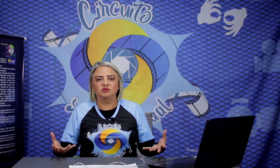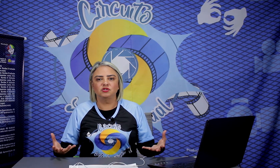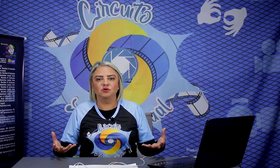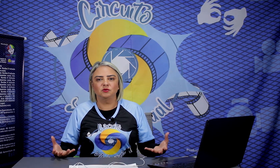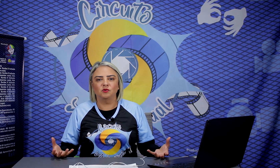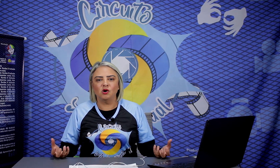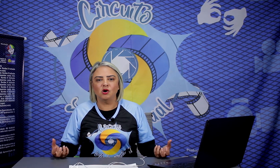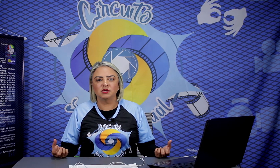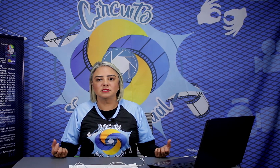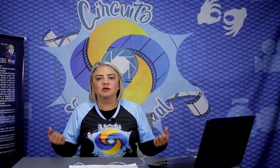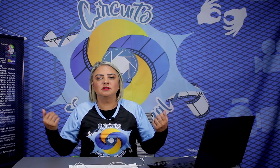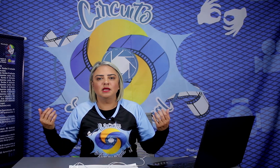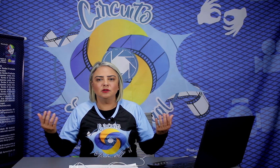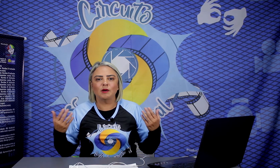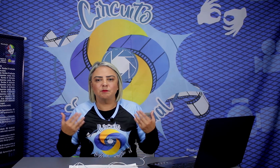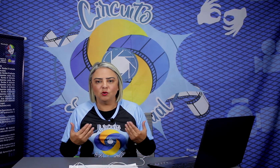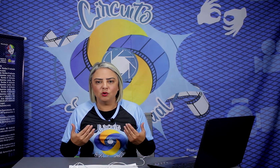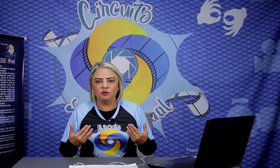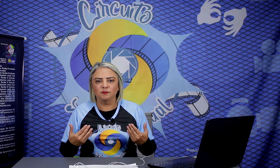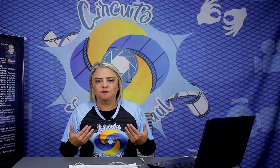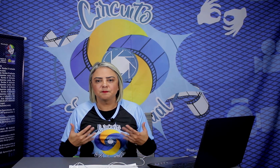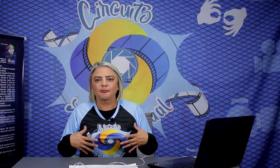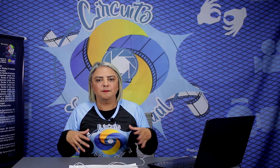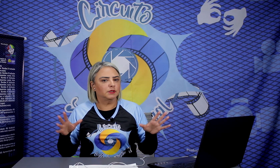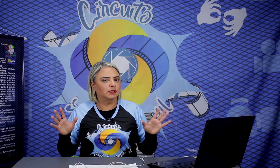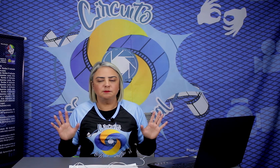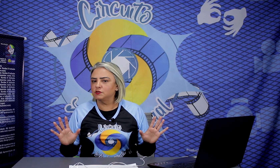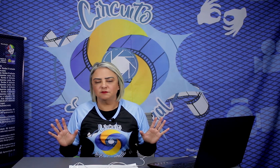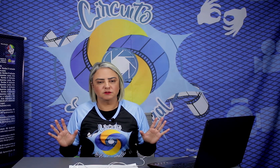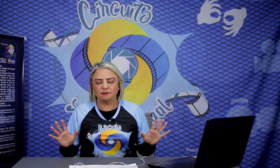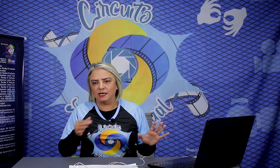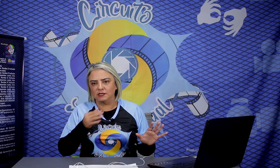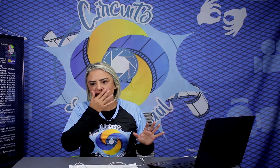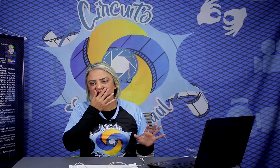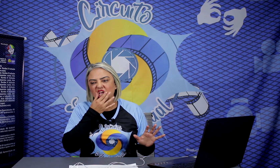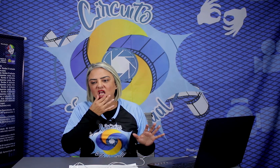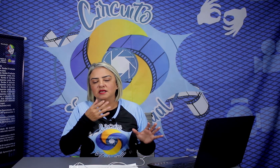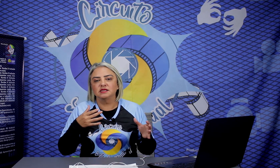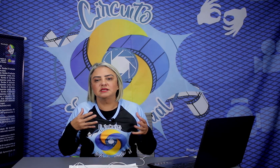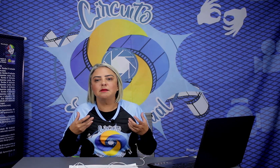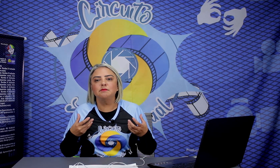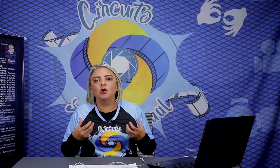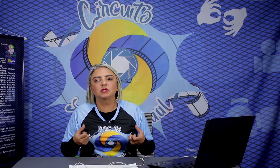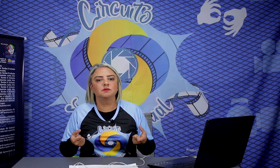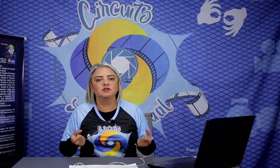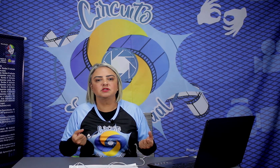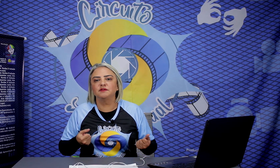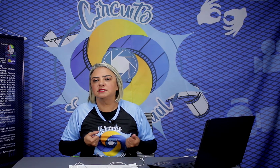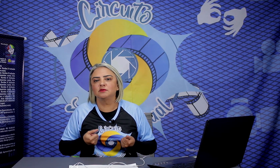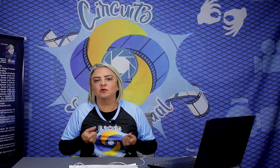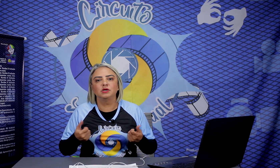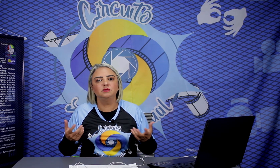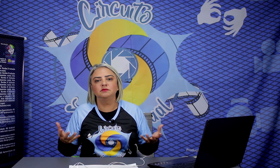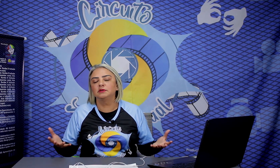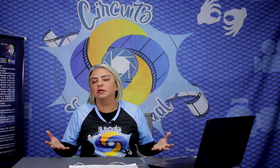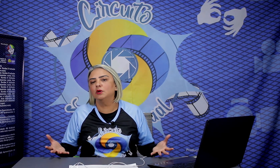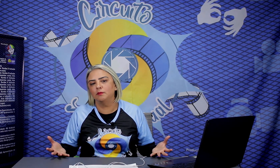8 horas, tendo apoio, porque é impossível trabalhar sozinho, você sai morta como se tivesse corrido